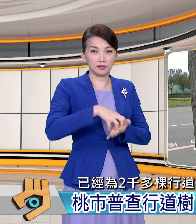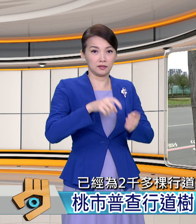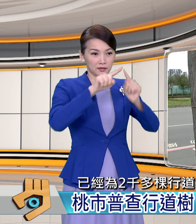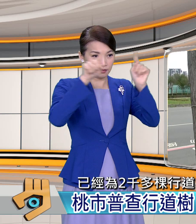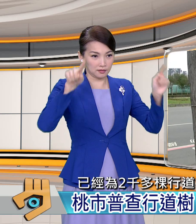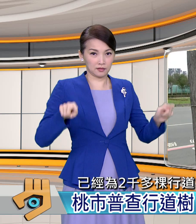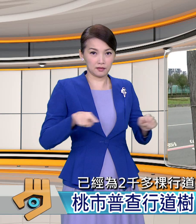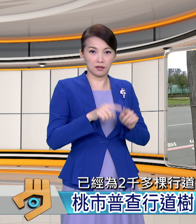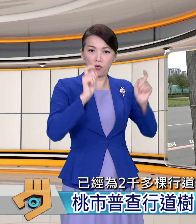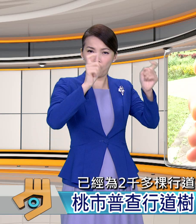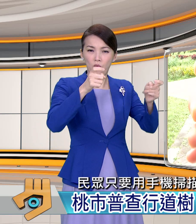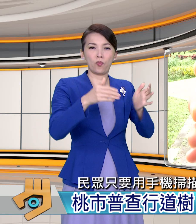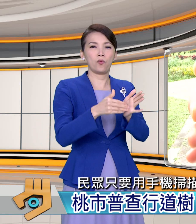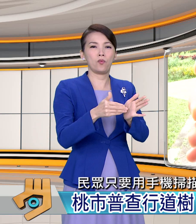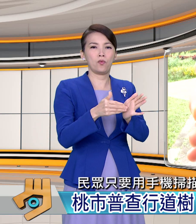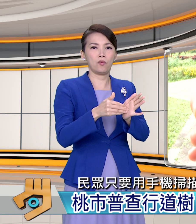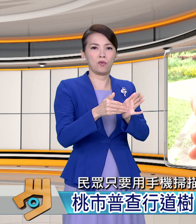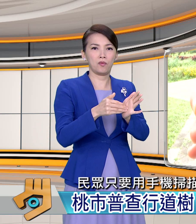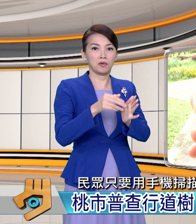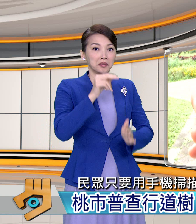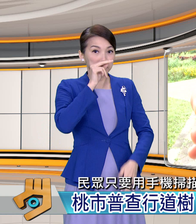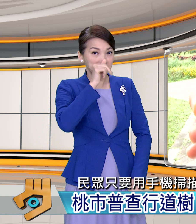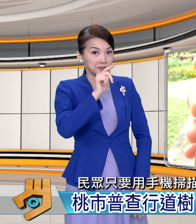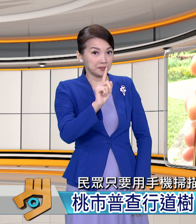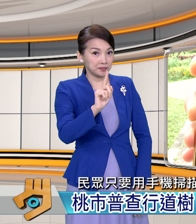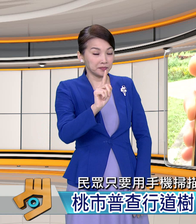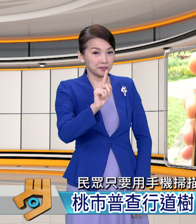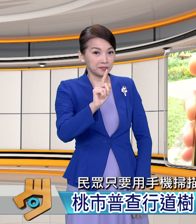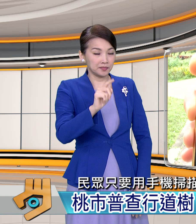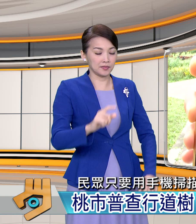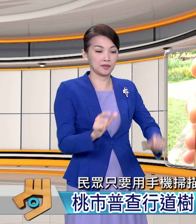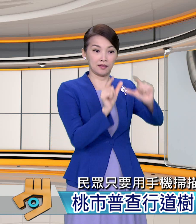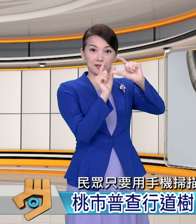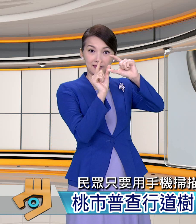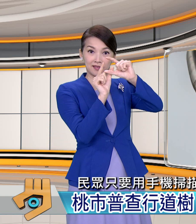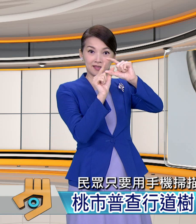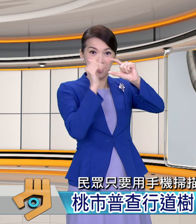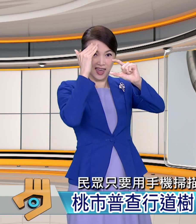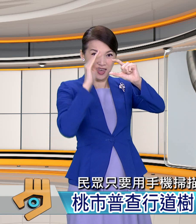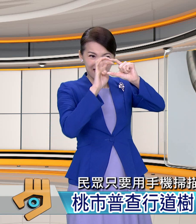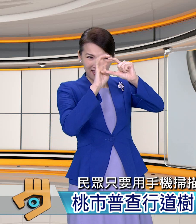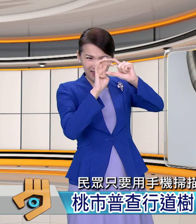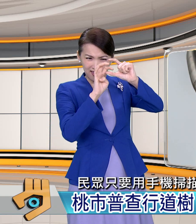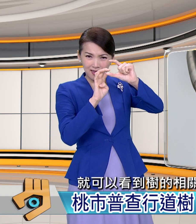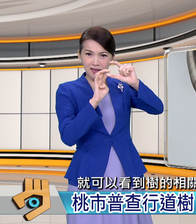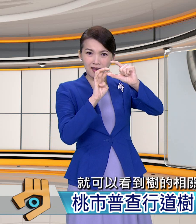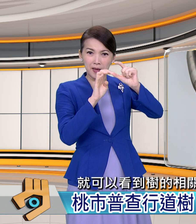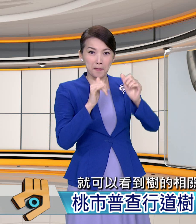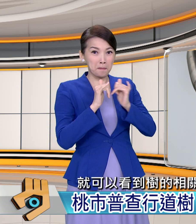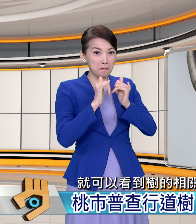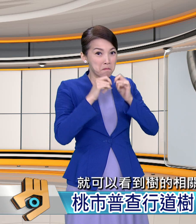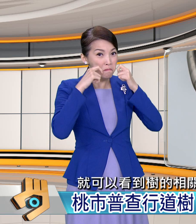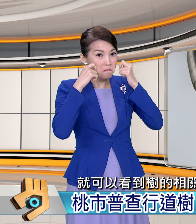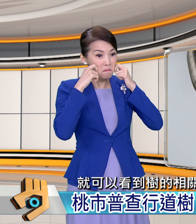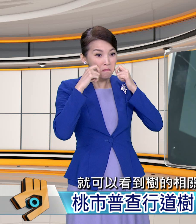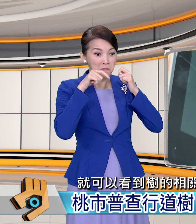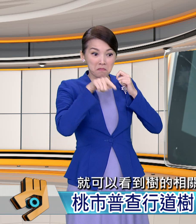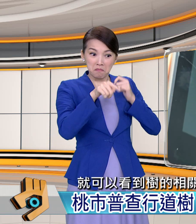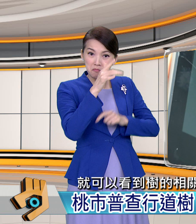证。现在民众只要用手机扫描 QR Code， 就可以看到树的相关